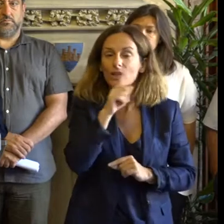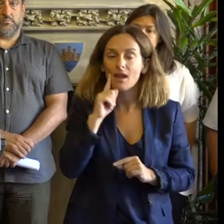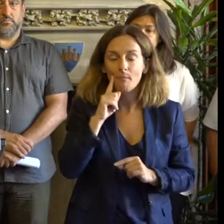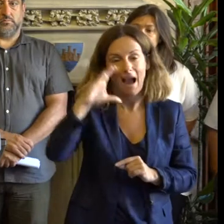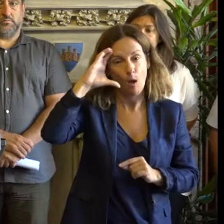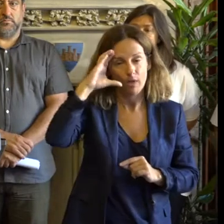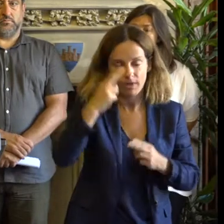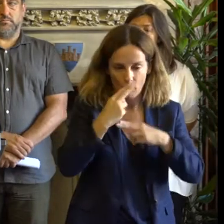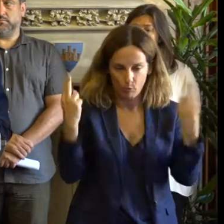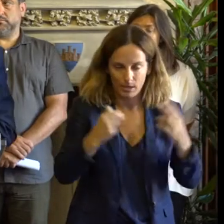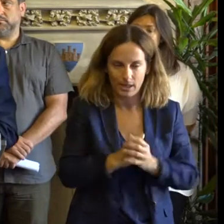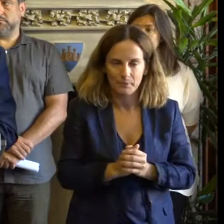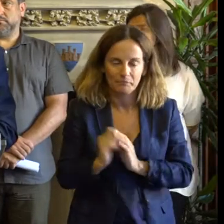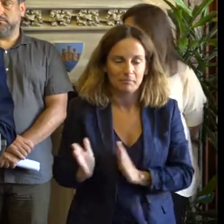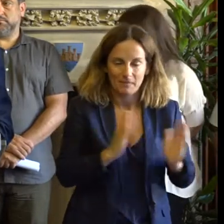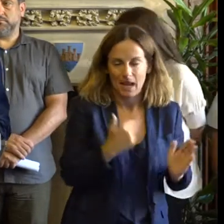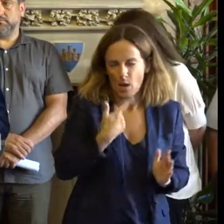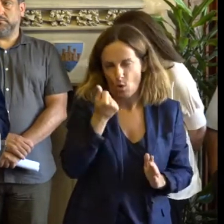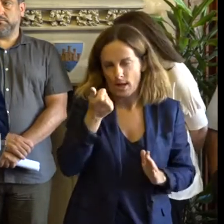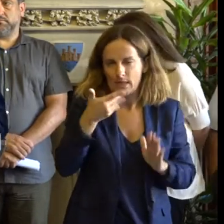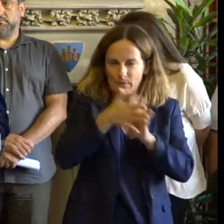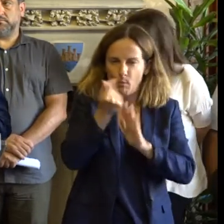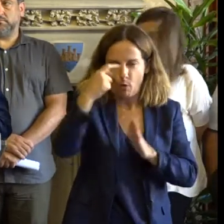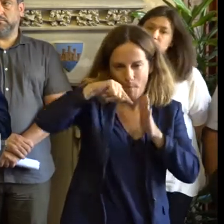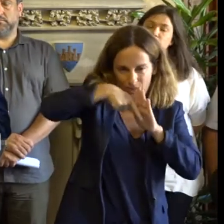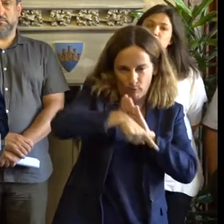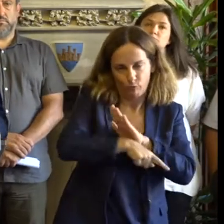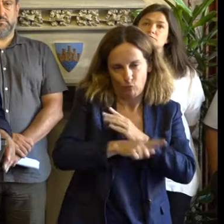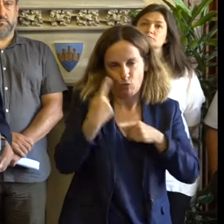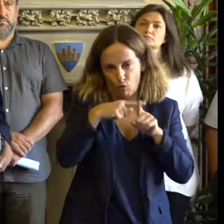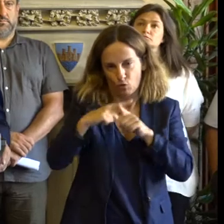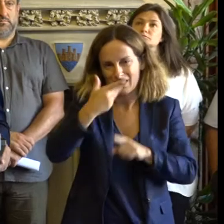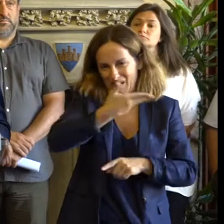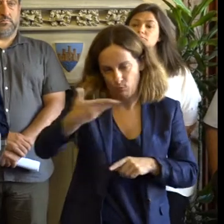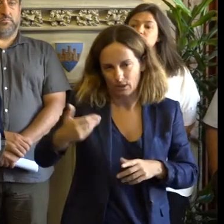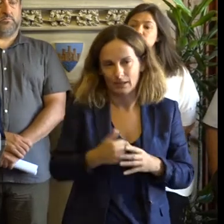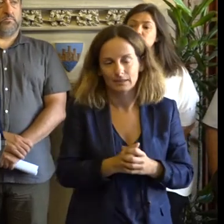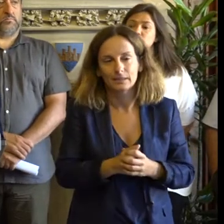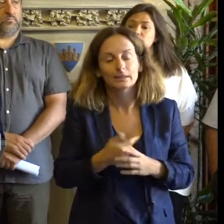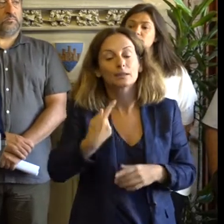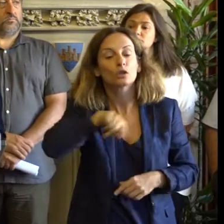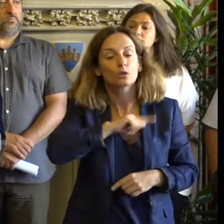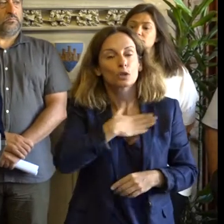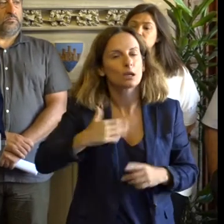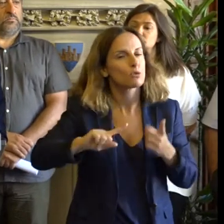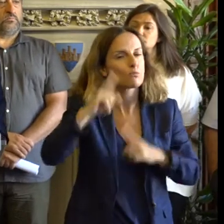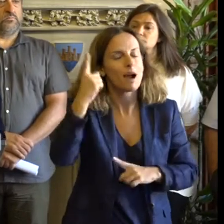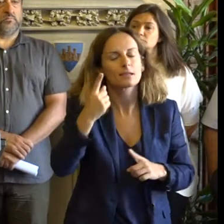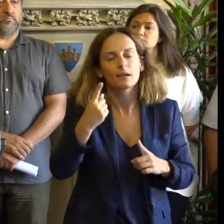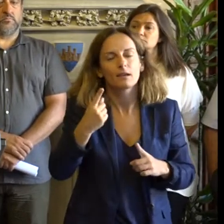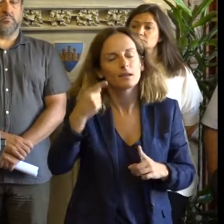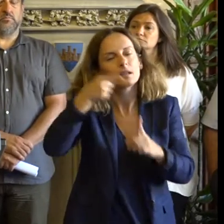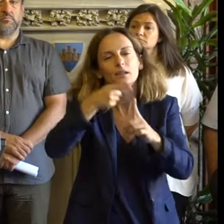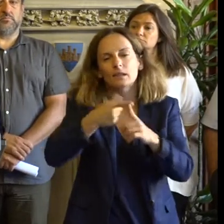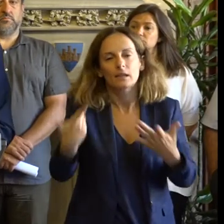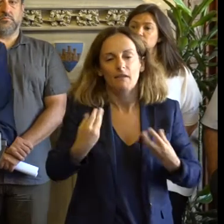marxa que m'apareixen prou fonamentals, no? Vos deia abans, sobretot, que nosaltres el que volem és millorar la qualitat de vida dels nostres ciutadans